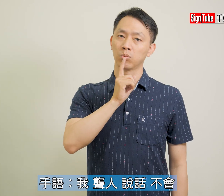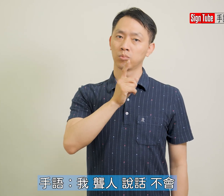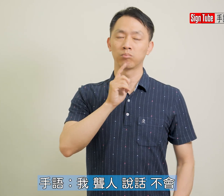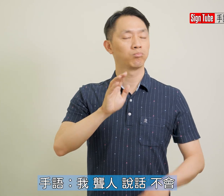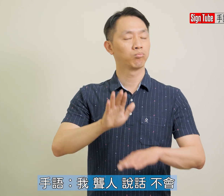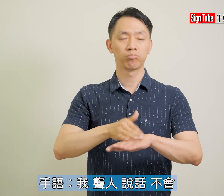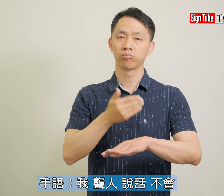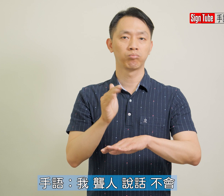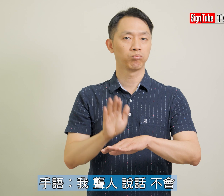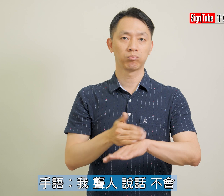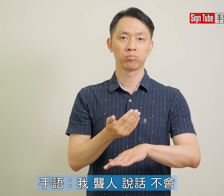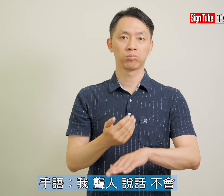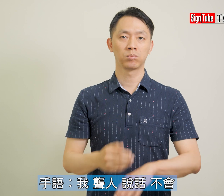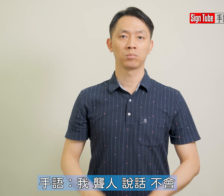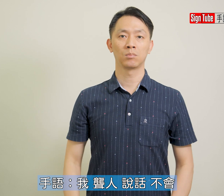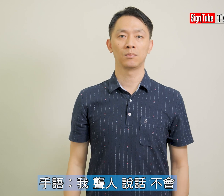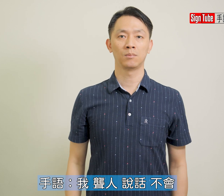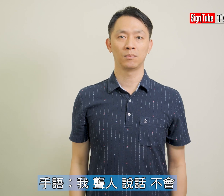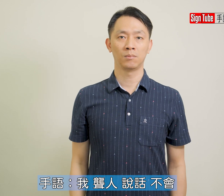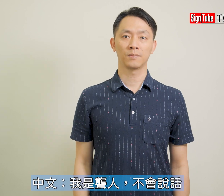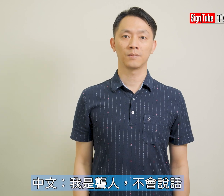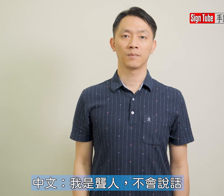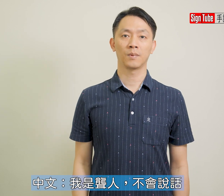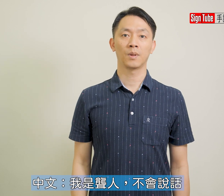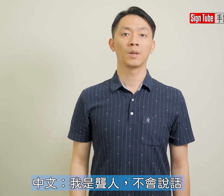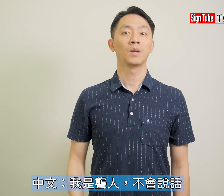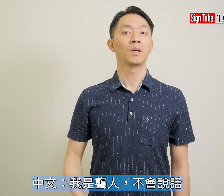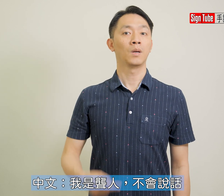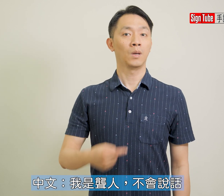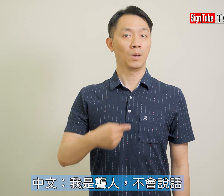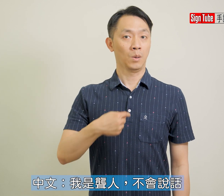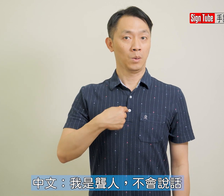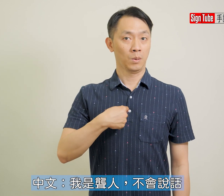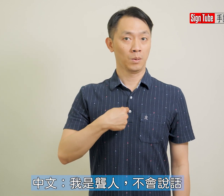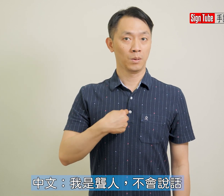我聋人，说话不会。中文